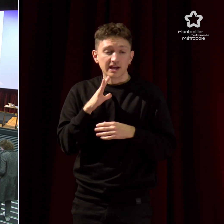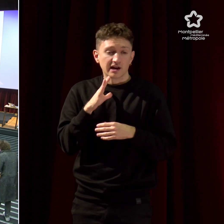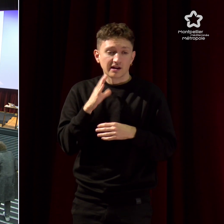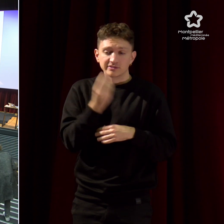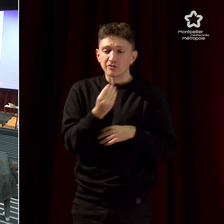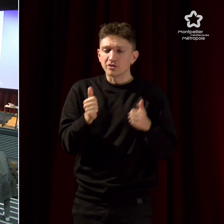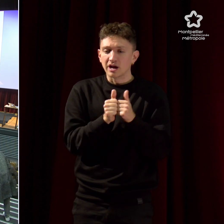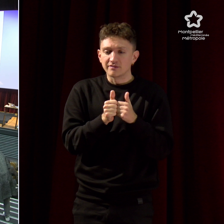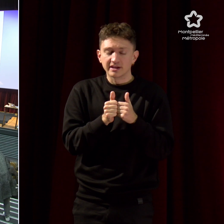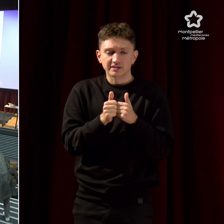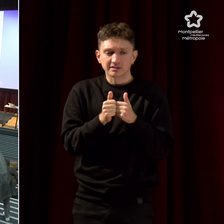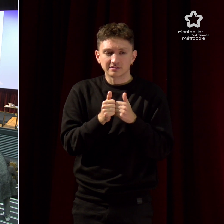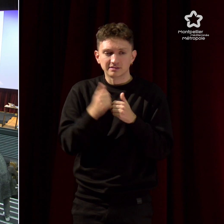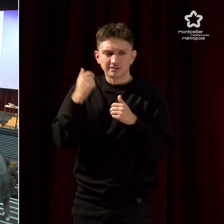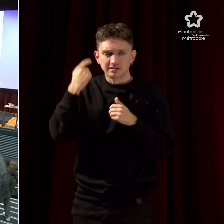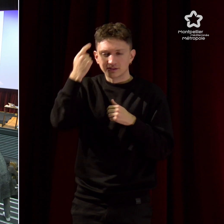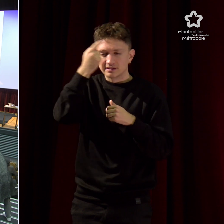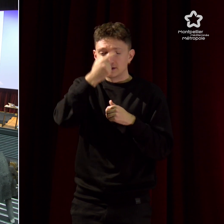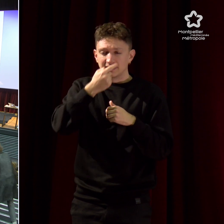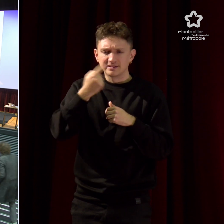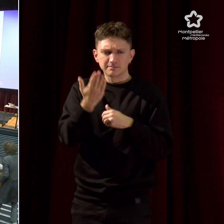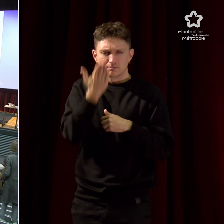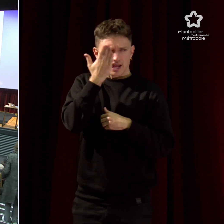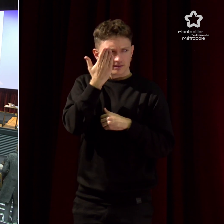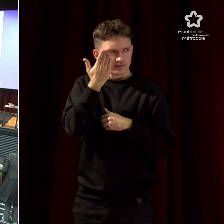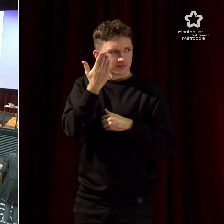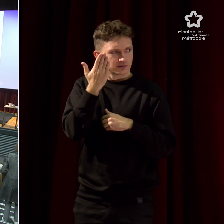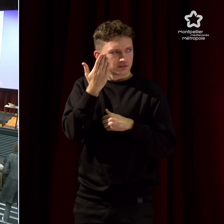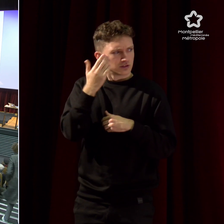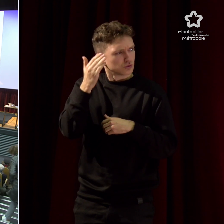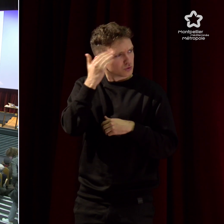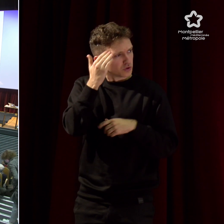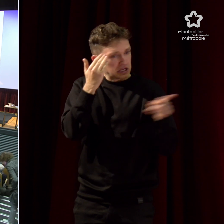et ils sont un petit peu rebutés. Ça vous dit quelque chose, Les Enfants de la